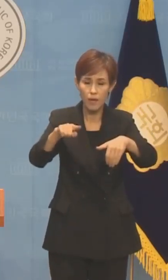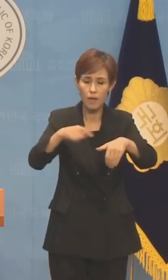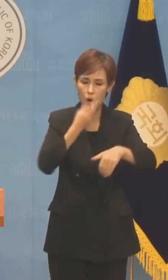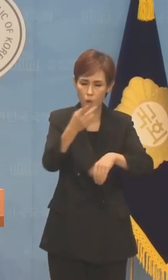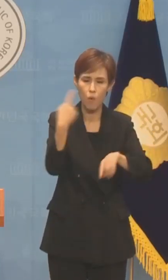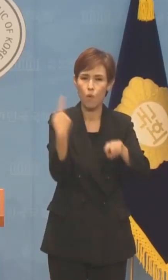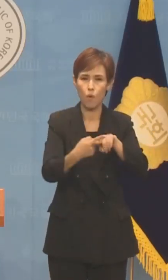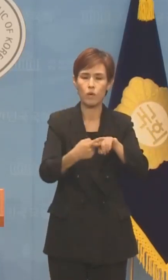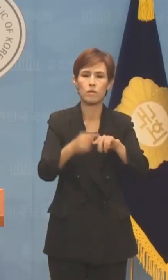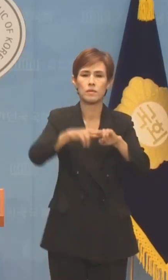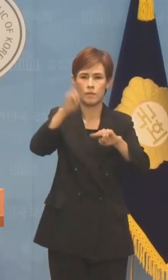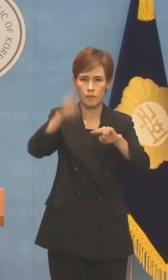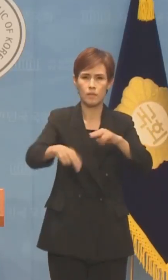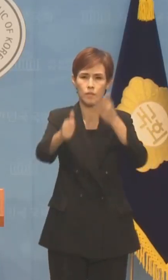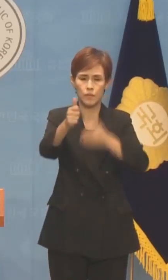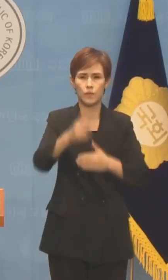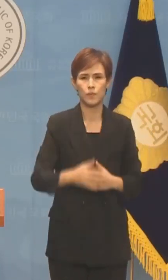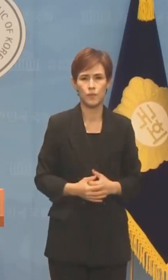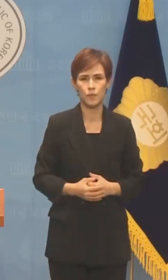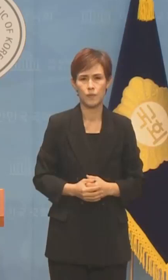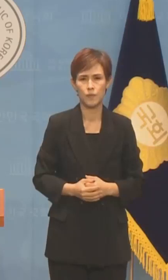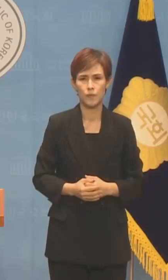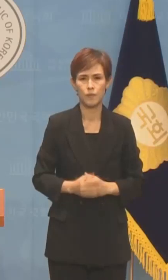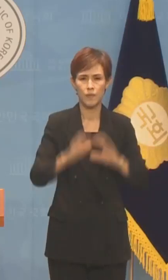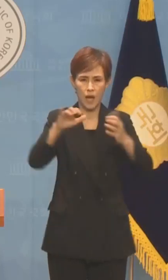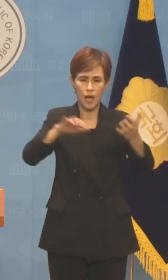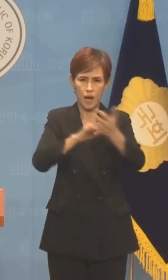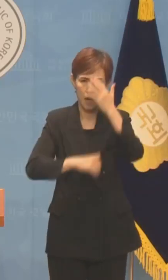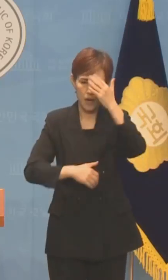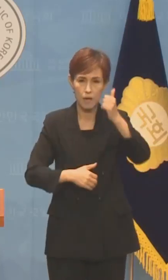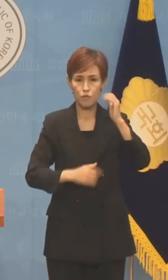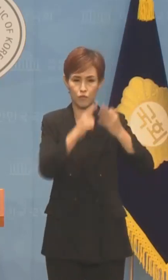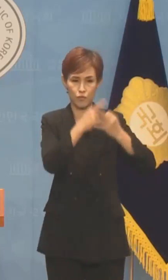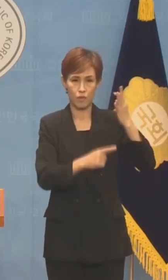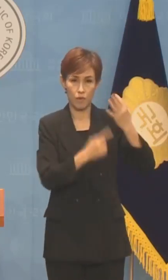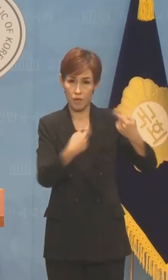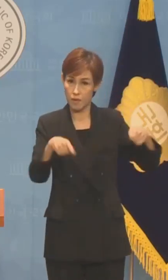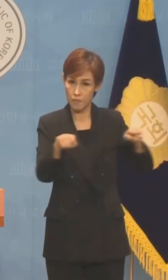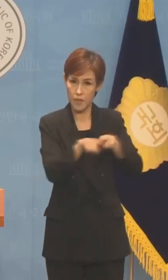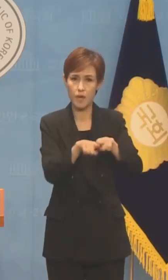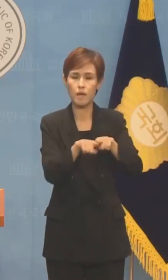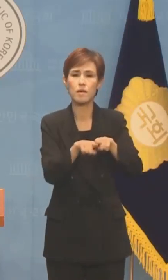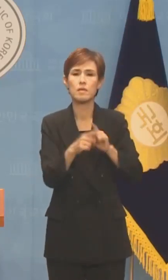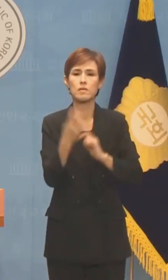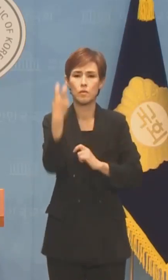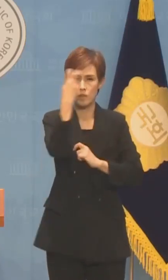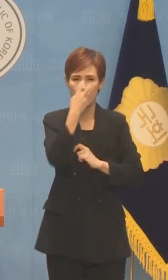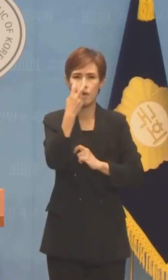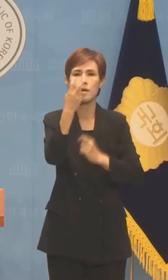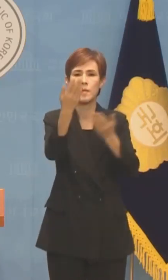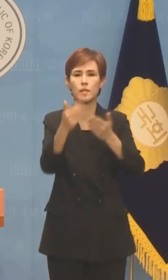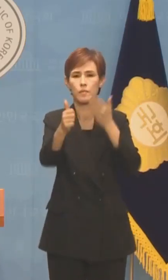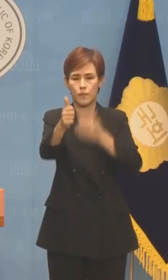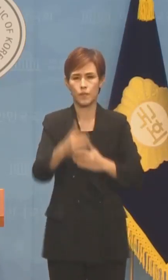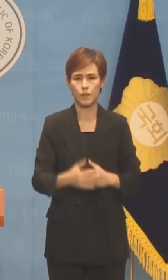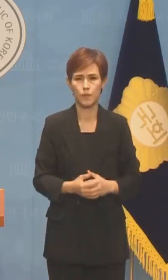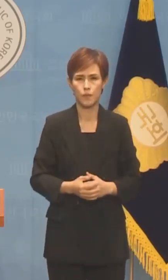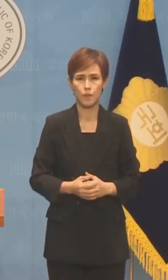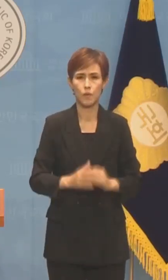자백하고 사퇴하십시오. 그리고 내란 속의 윤석열과 함께 나란히 수사받으십시오.